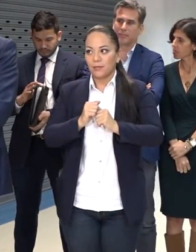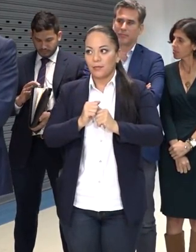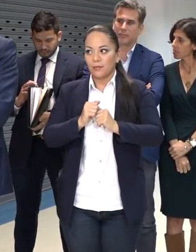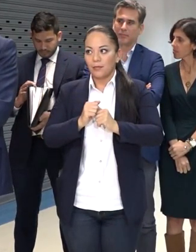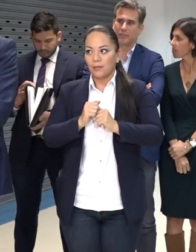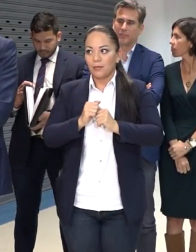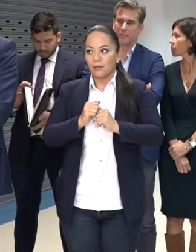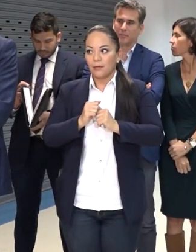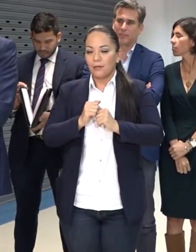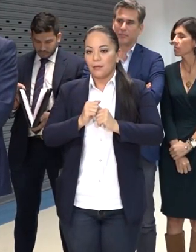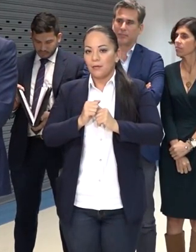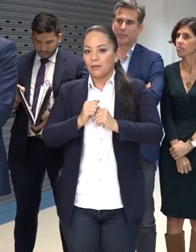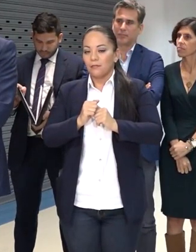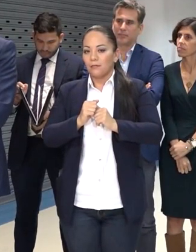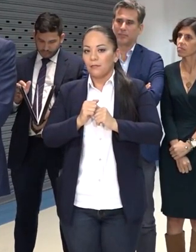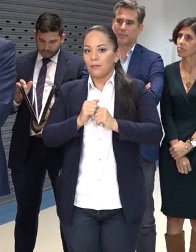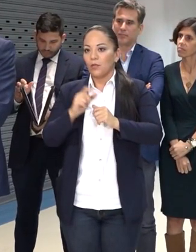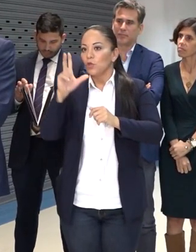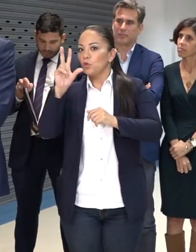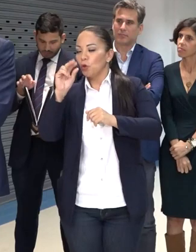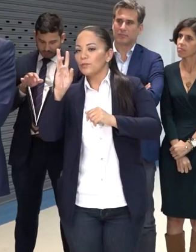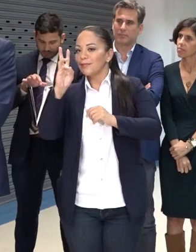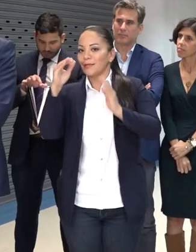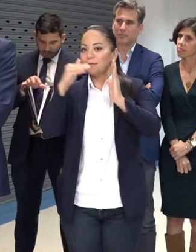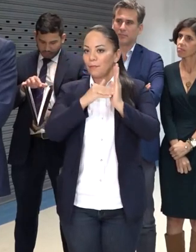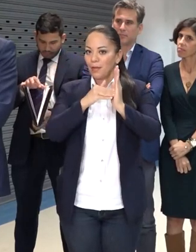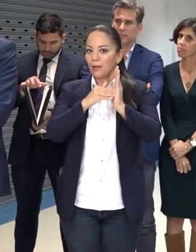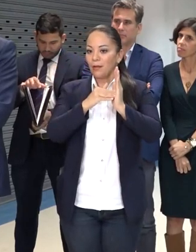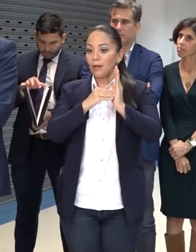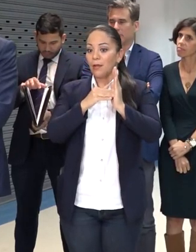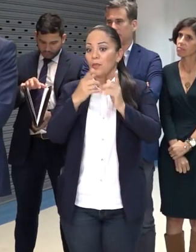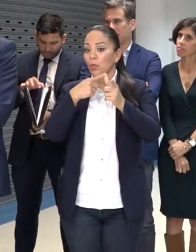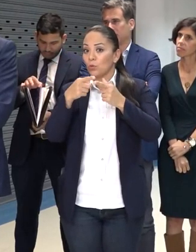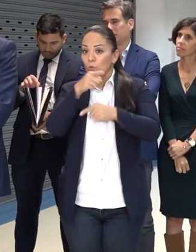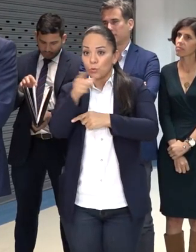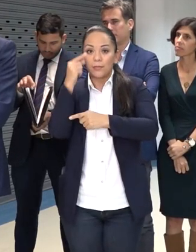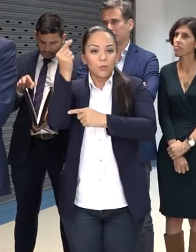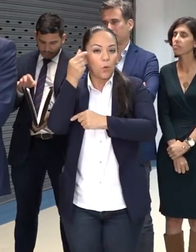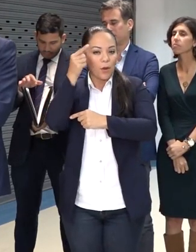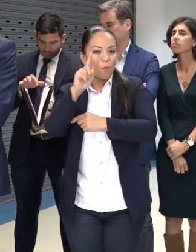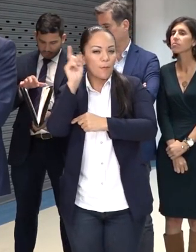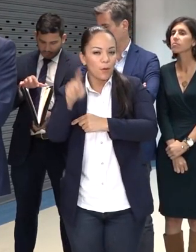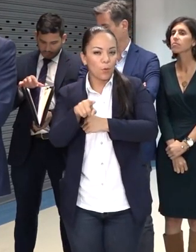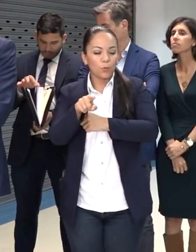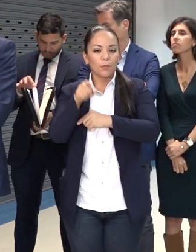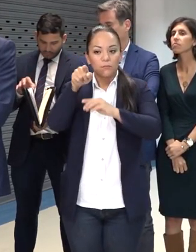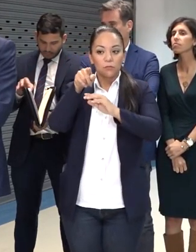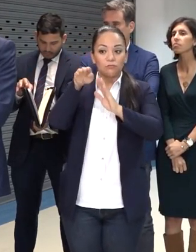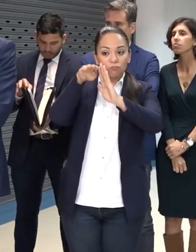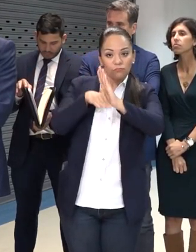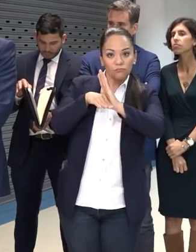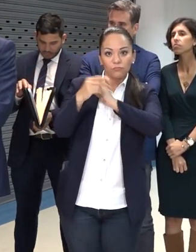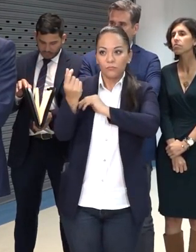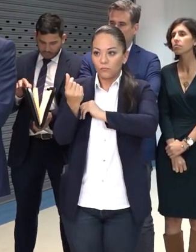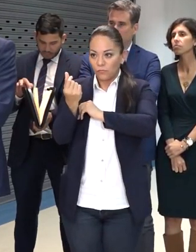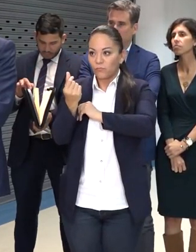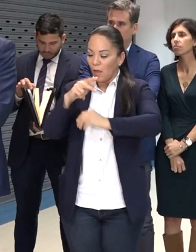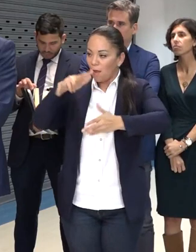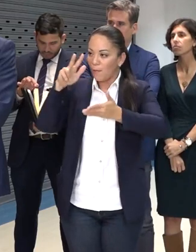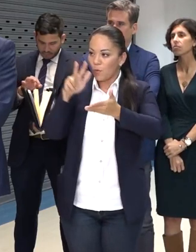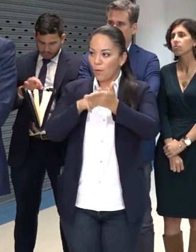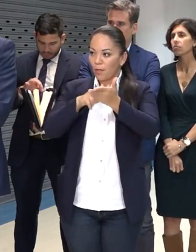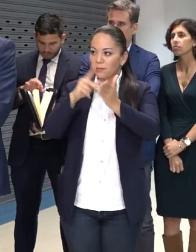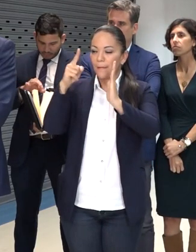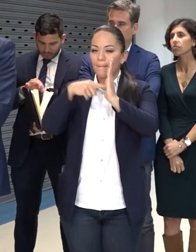el gobierno está pidiendo. ¿Ustedes, como gobierno, estarían dispuestos a bajar las pretensiones para que sean aprobados